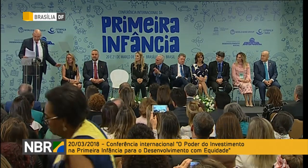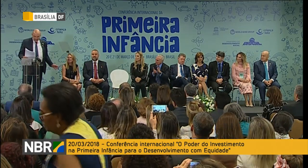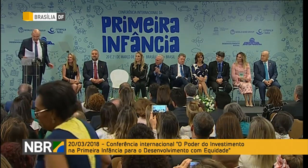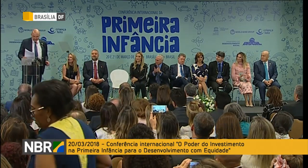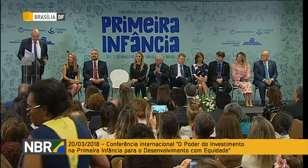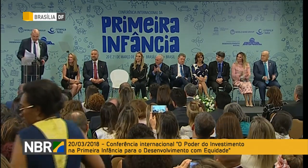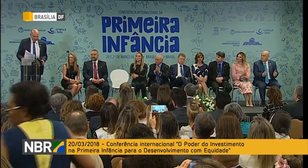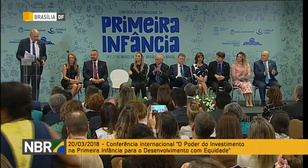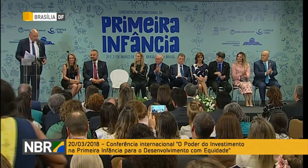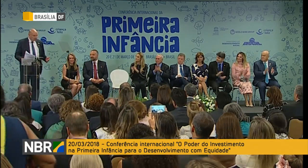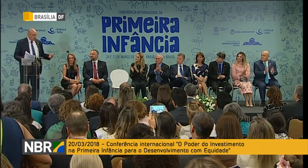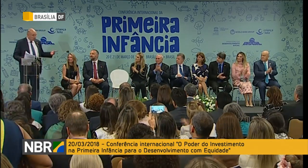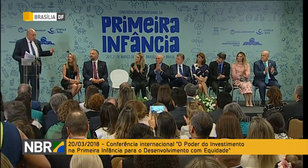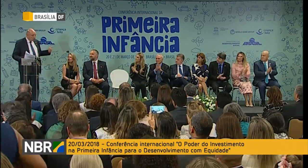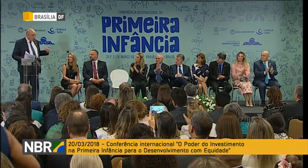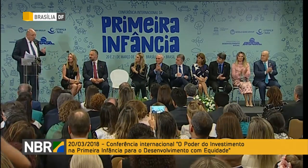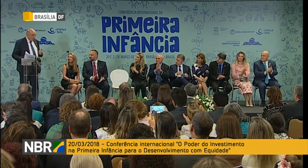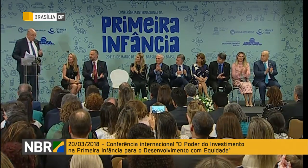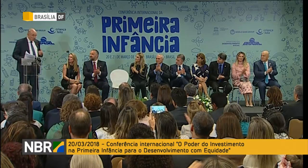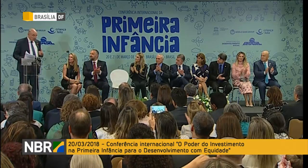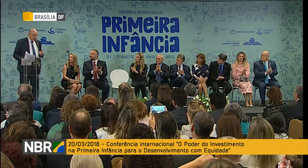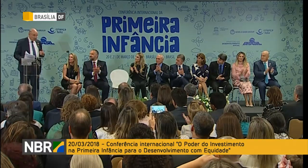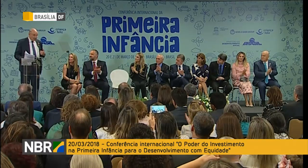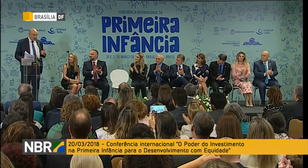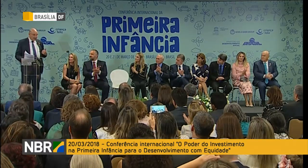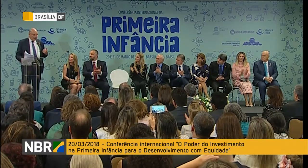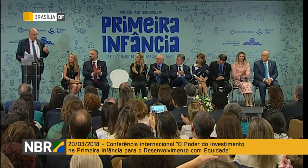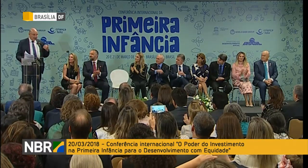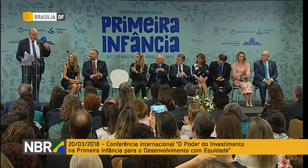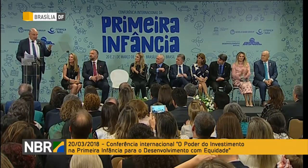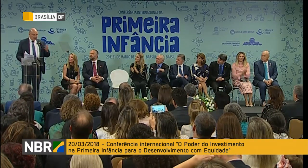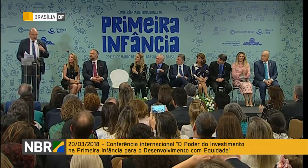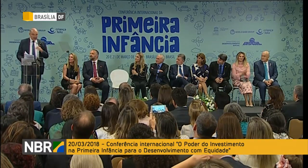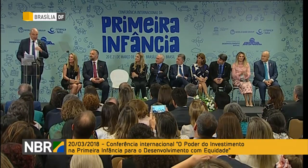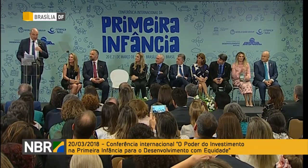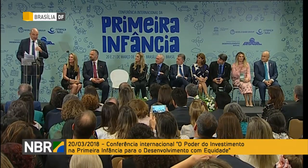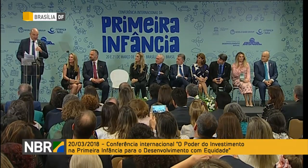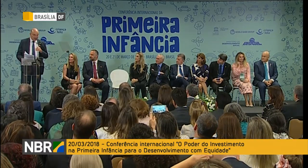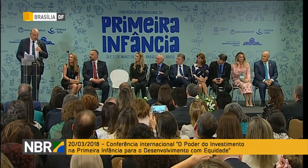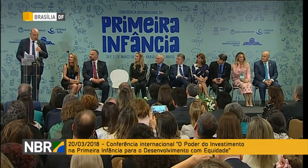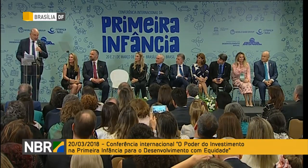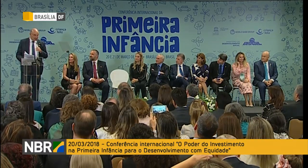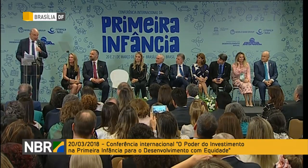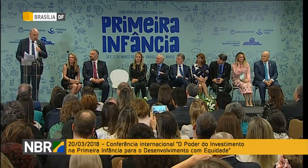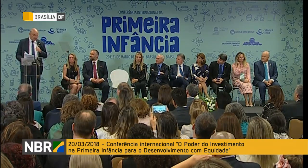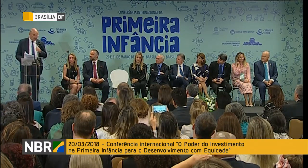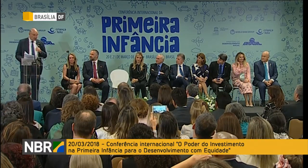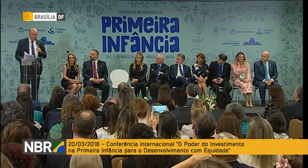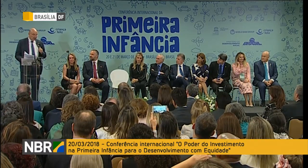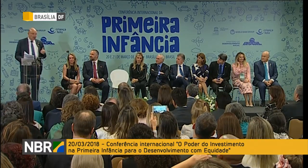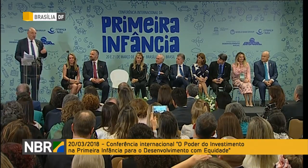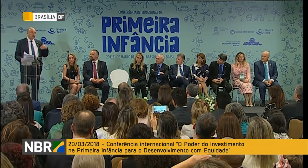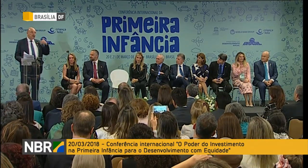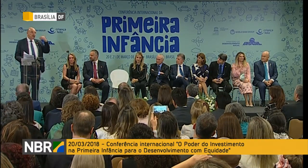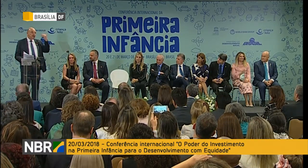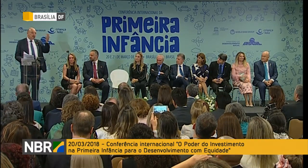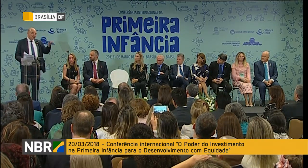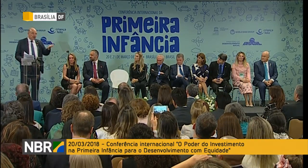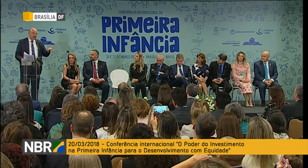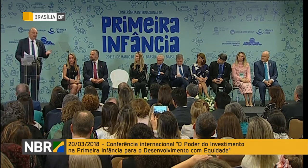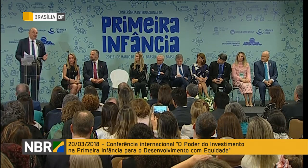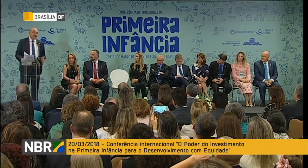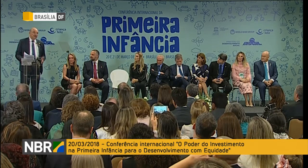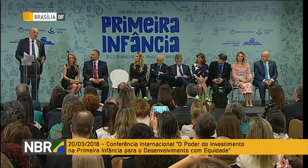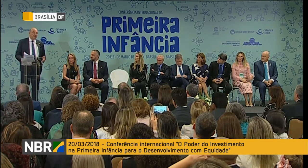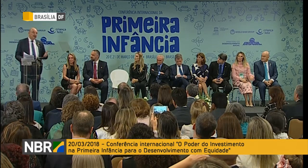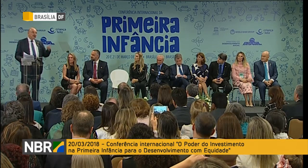Tereza, prefeita de Boa Vista. Como deputada, a Tereza participou ativamente da implantação do Marco Legal, depois foi